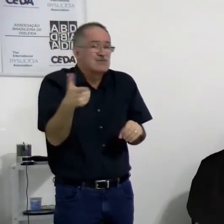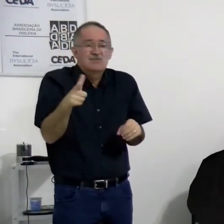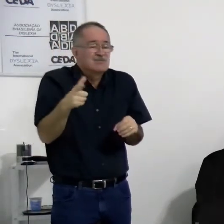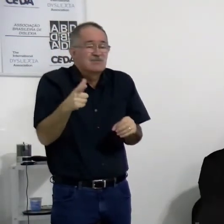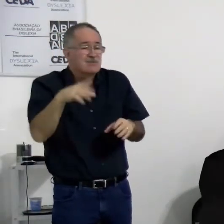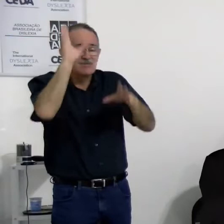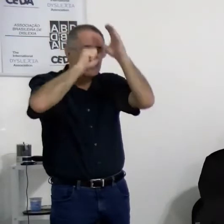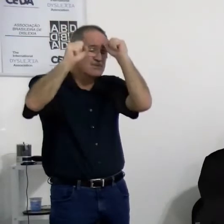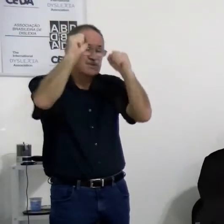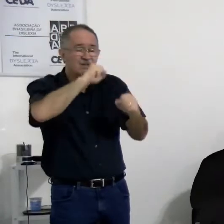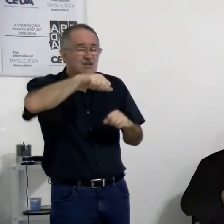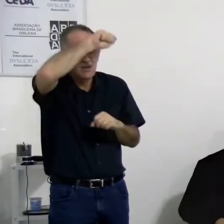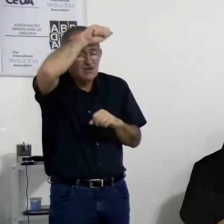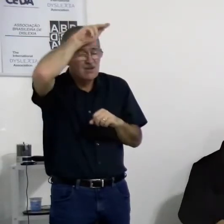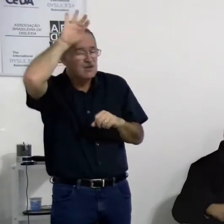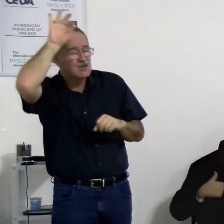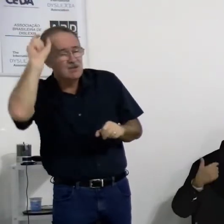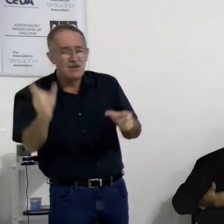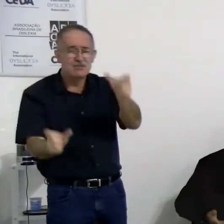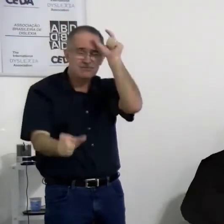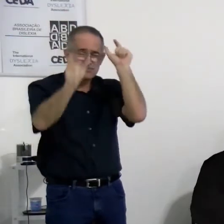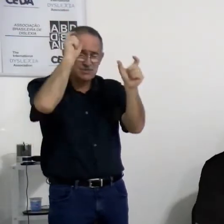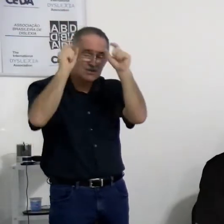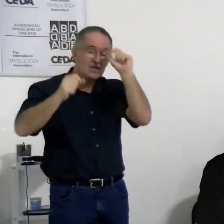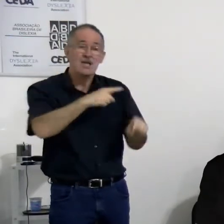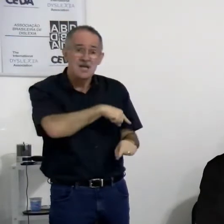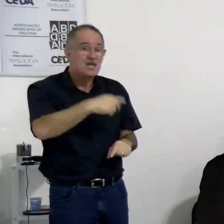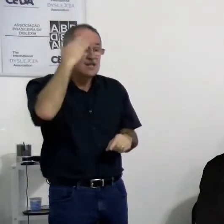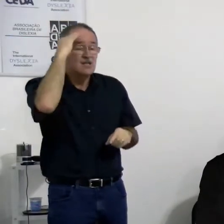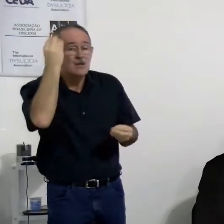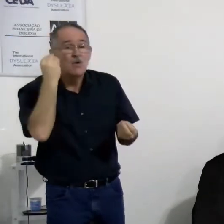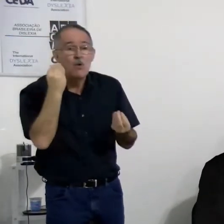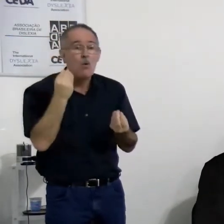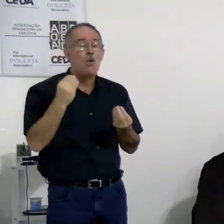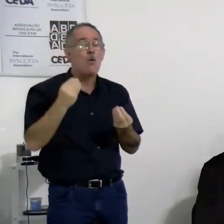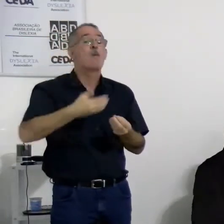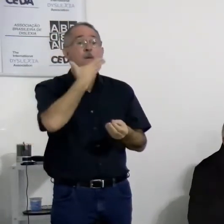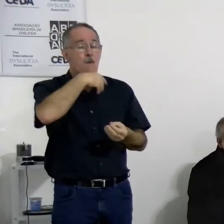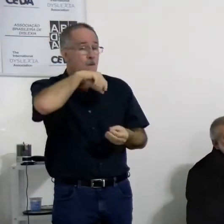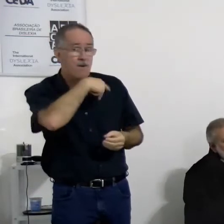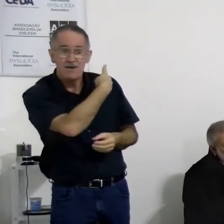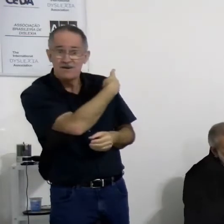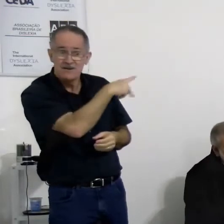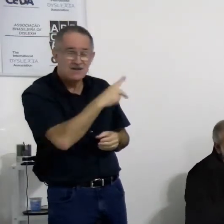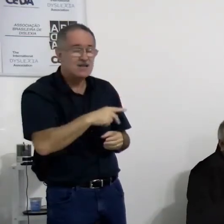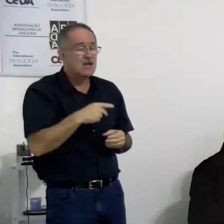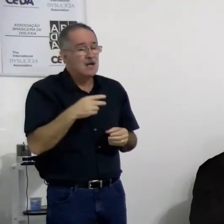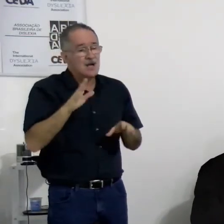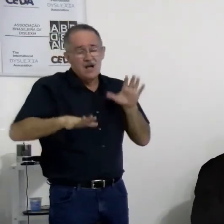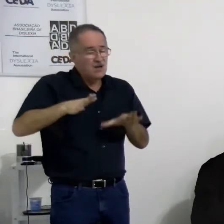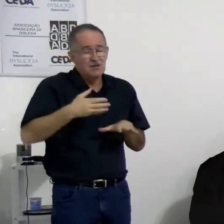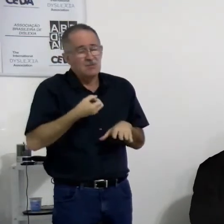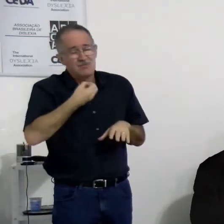percebeu hoje, com todo o conhecimento que ele tem, que os procedimentos que o pai dele utilizava nem sempre eram os melhores, os